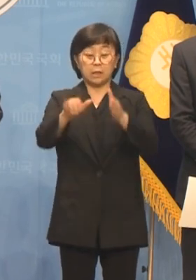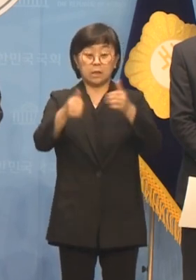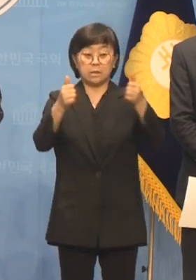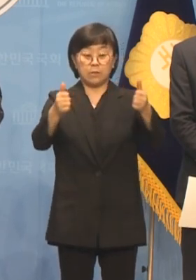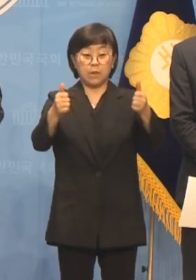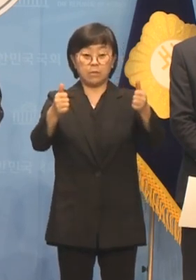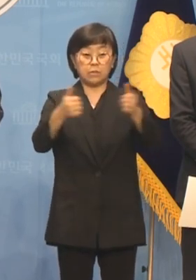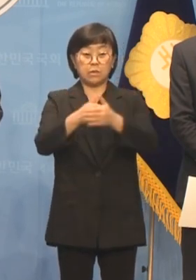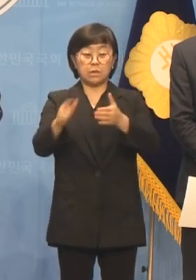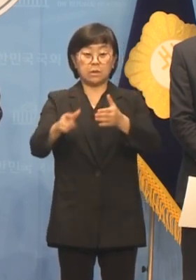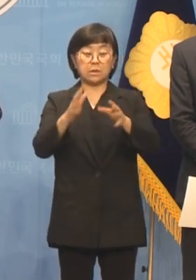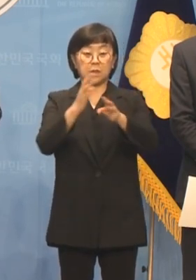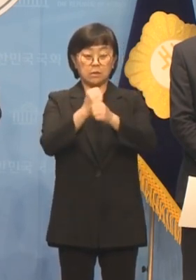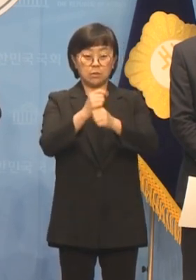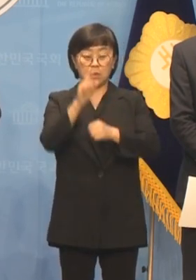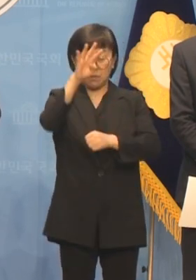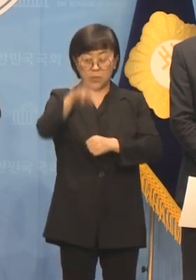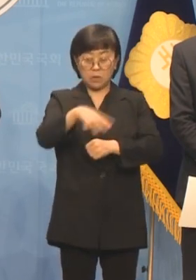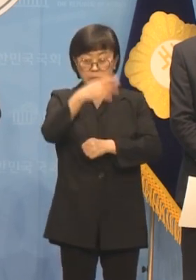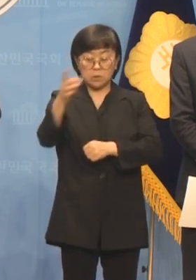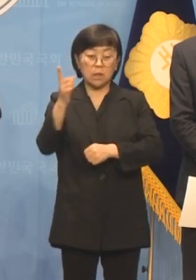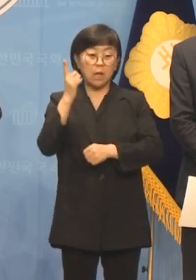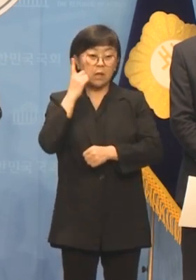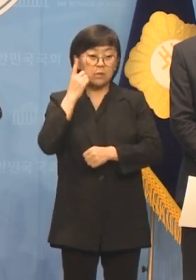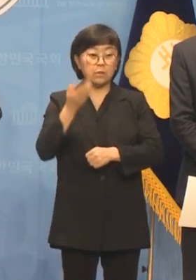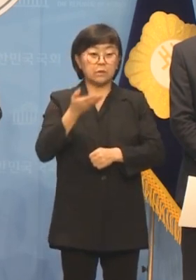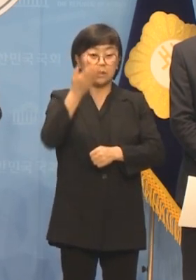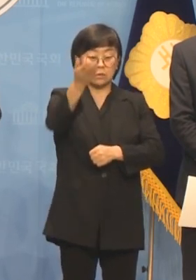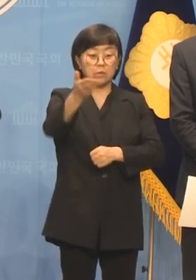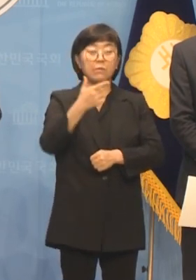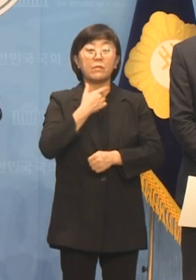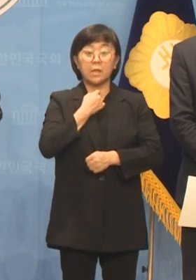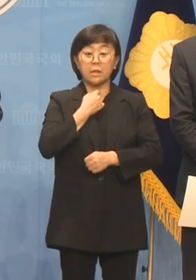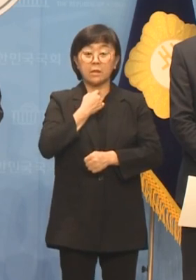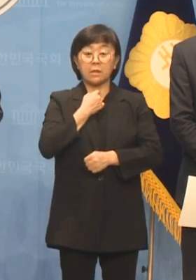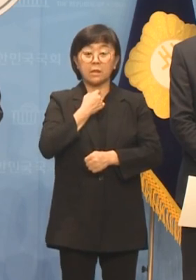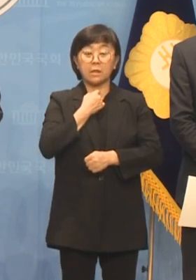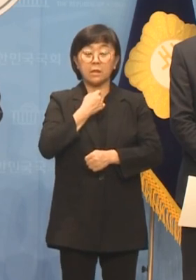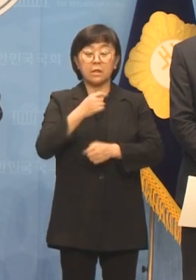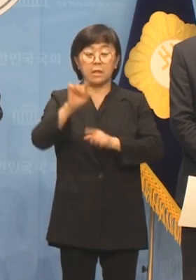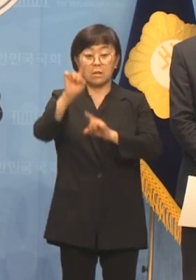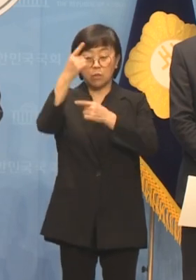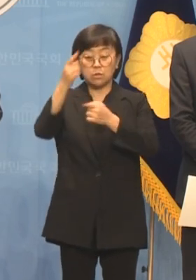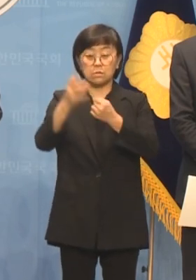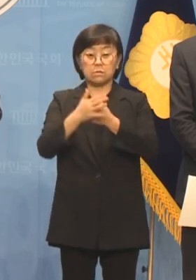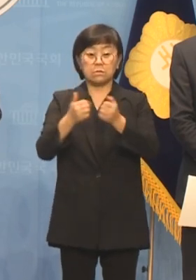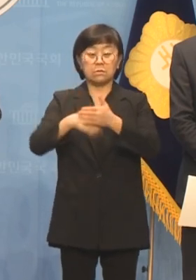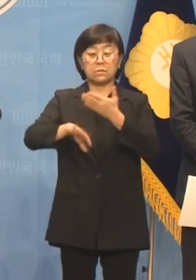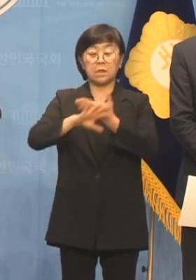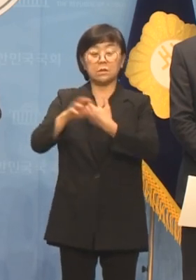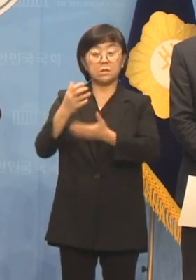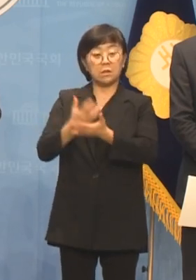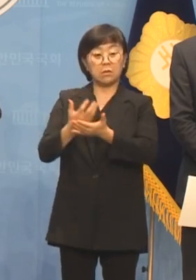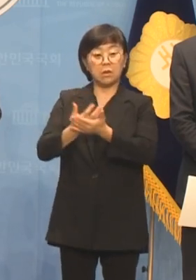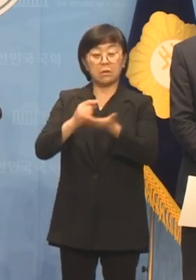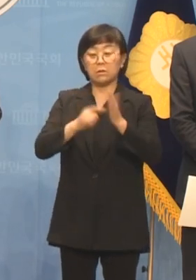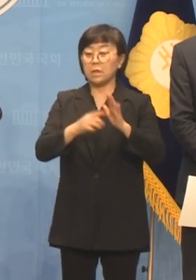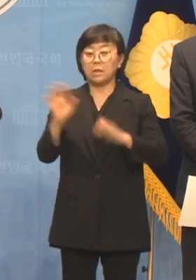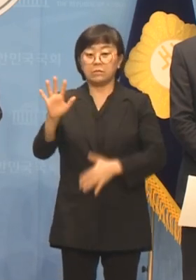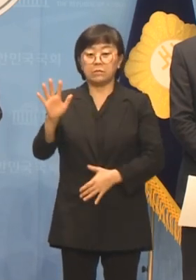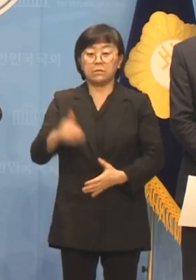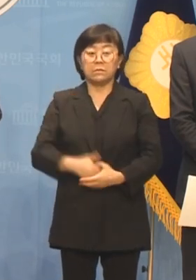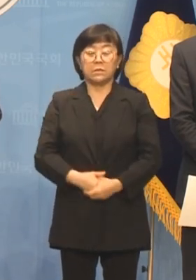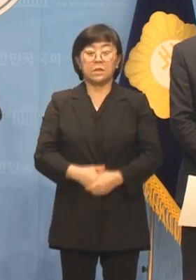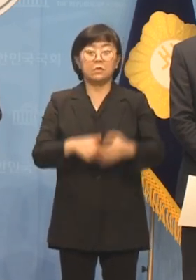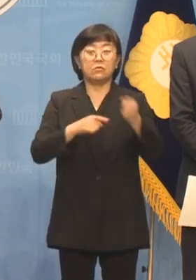재판부는 일정표가 들어있는 이모 씨의 핸드폰을 제출해 줄 것을 요청하였으나 이모 씨는 다른 자료가 열람되는 것이